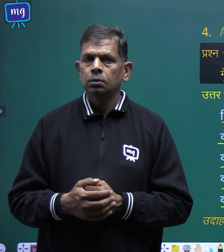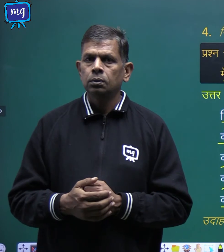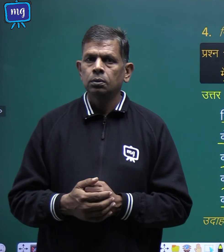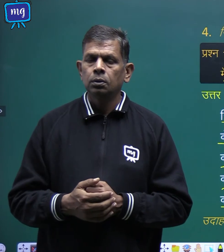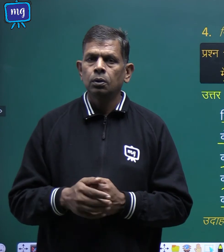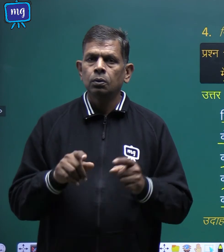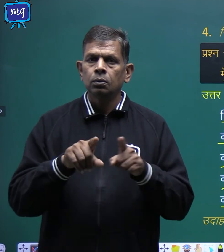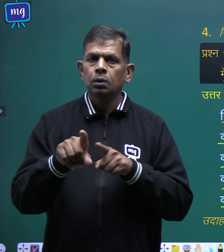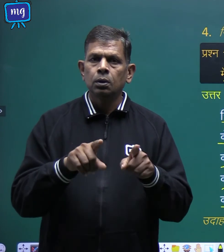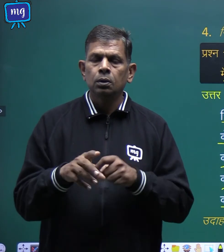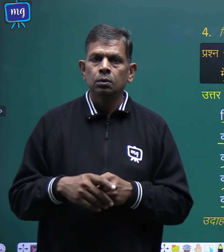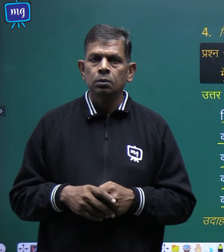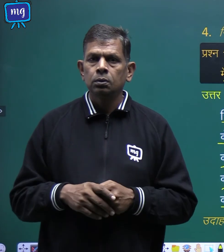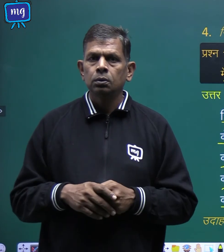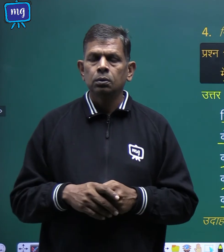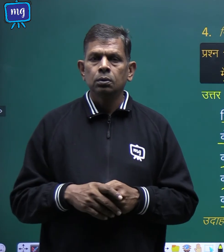उदाहरण,